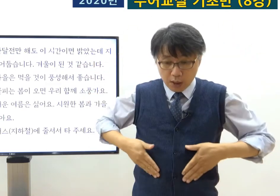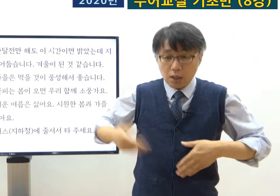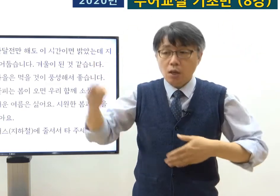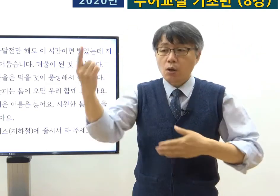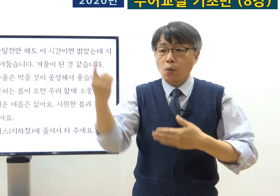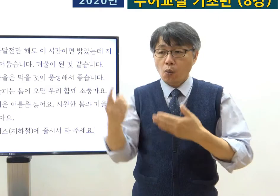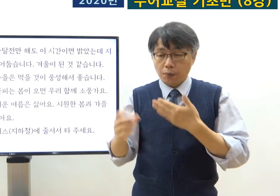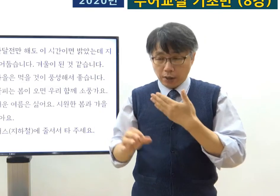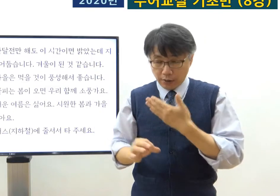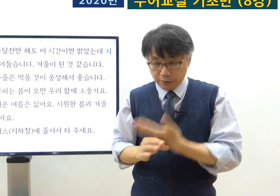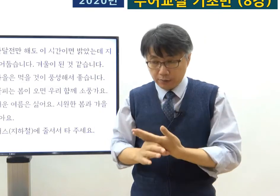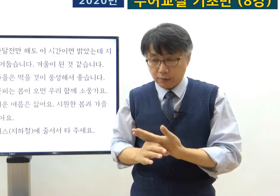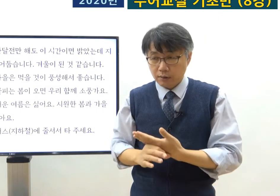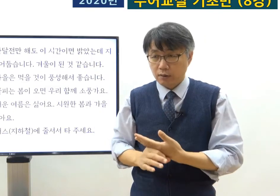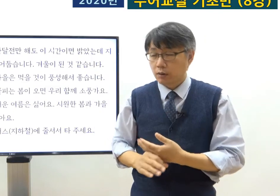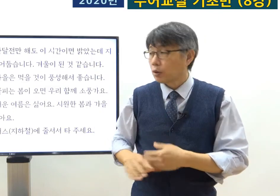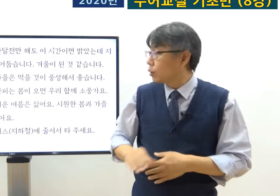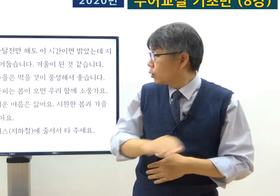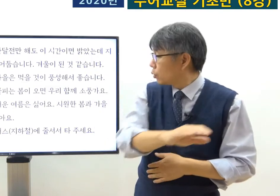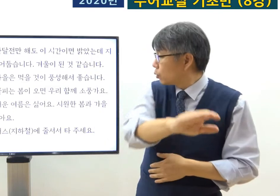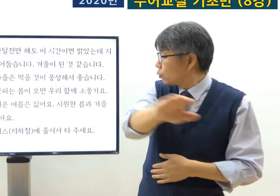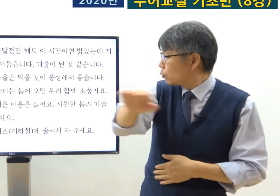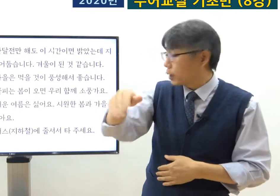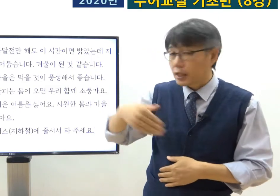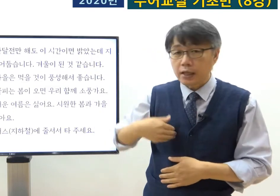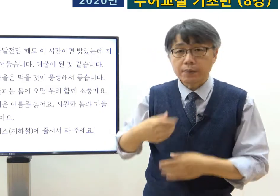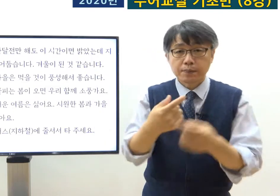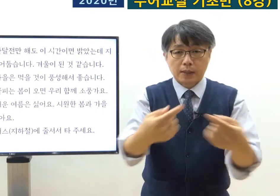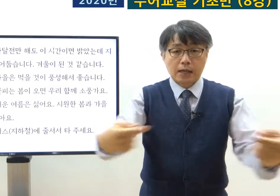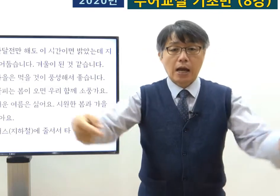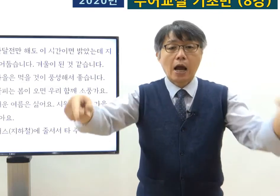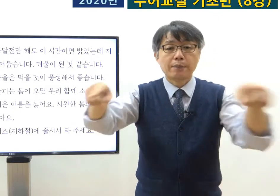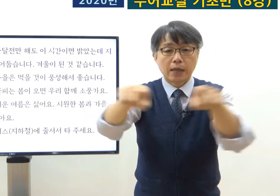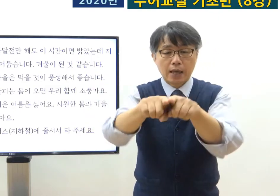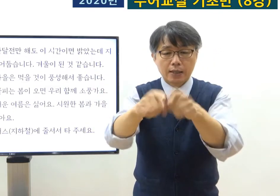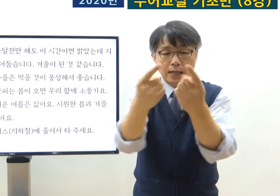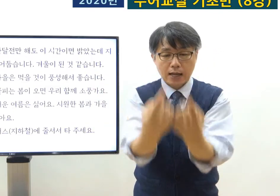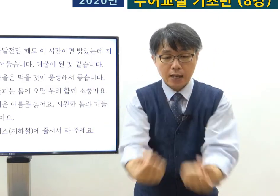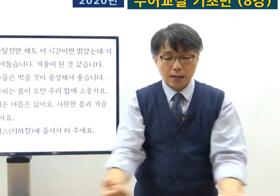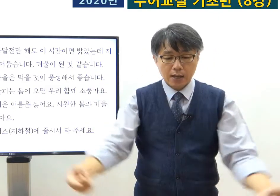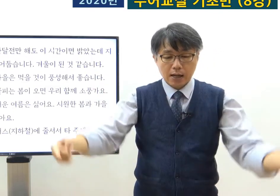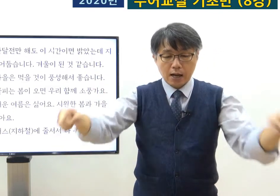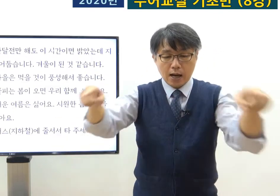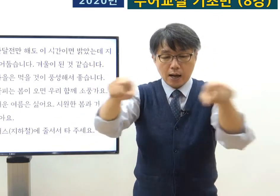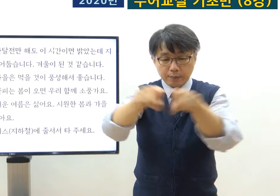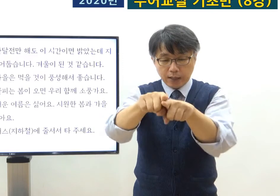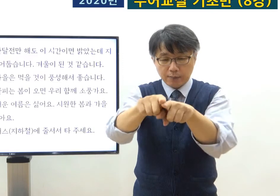봄이 오면 우리 함께, 자,